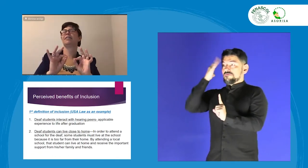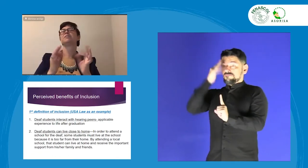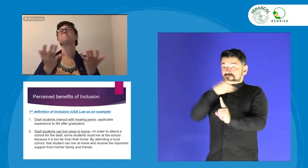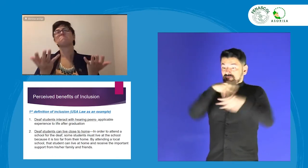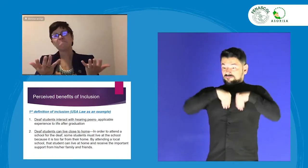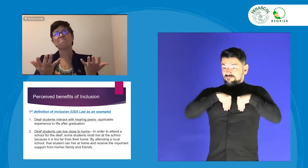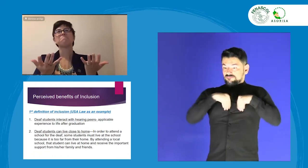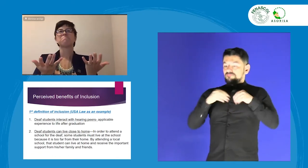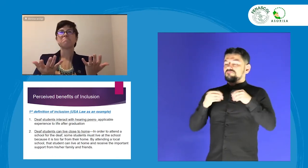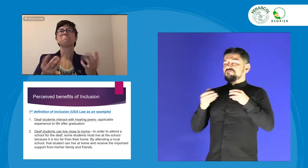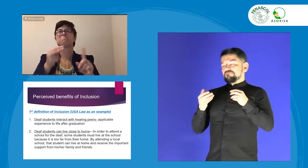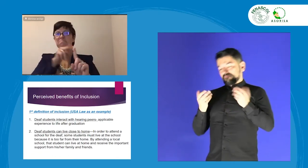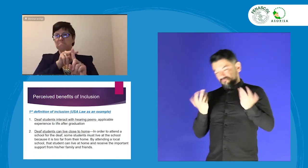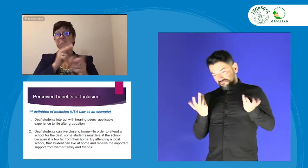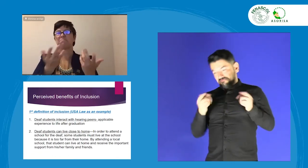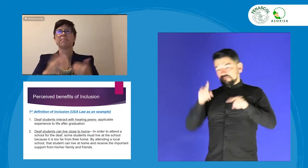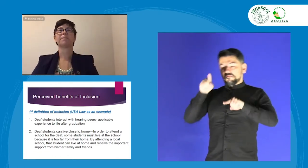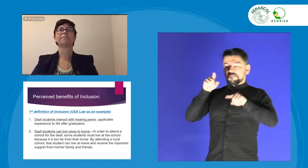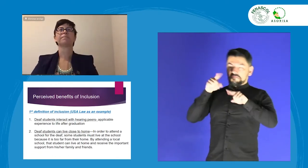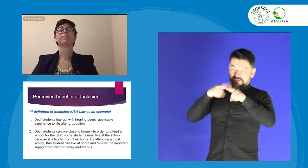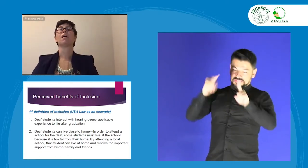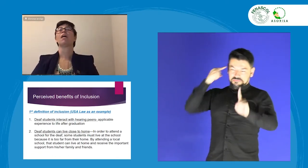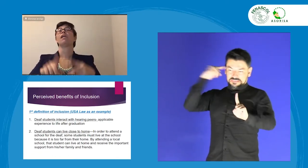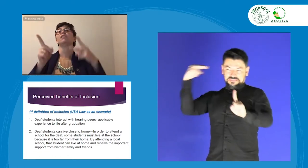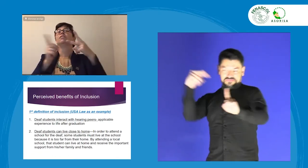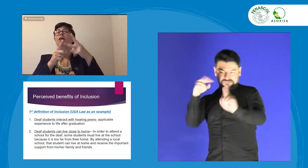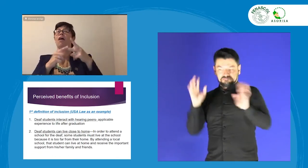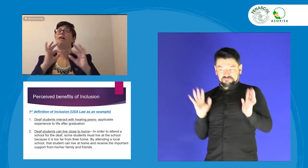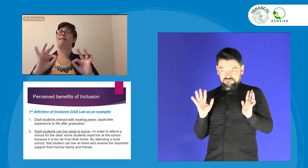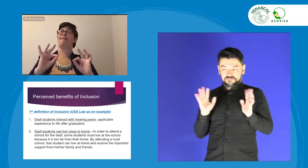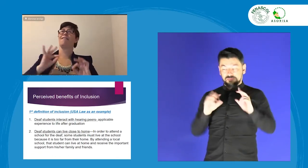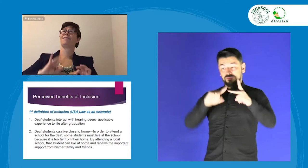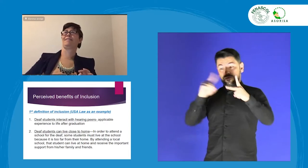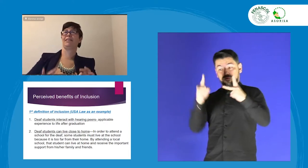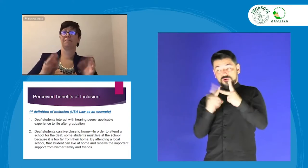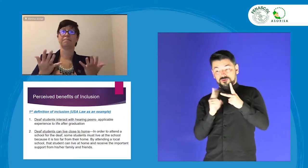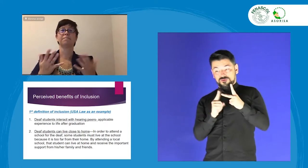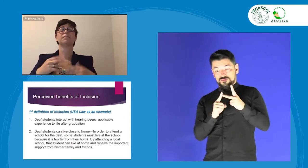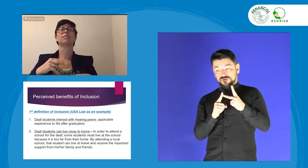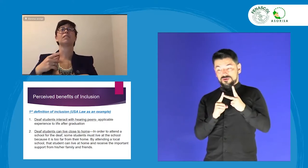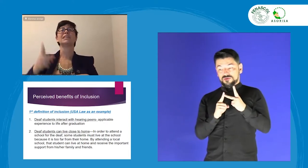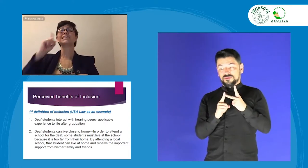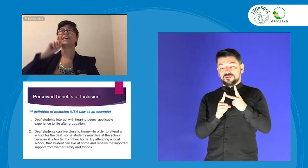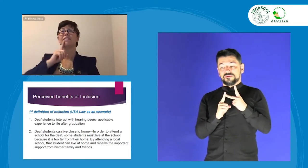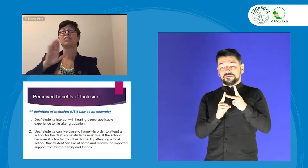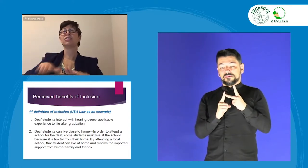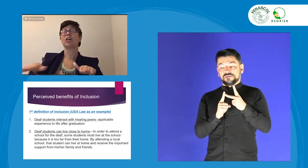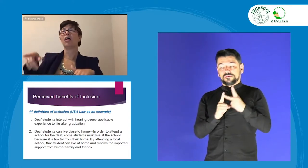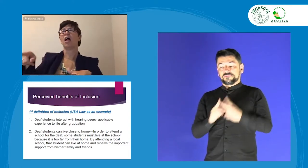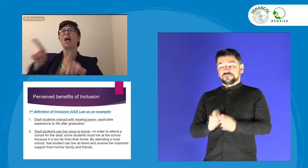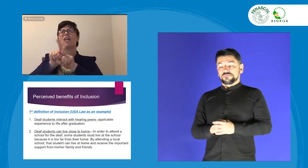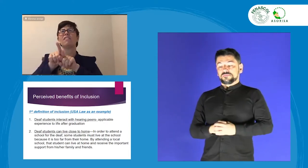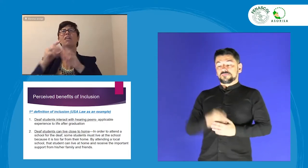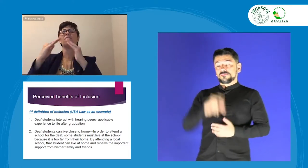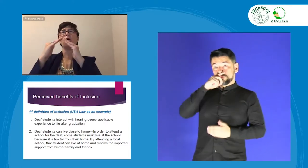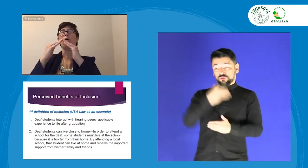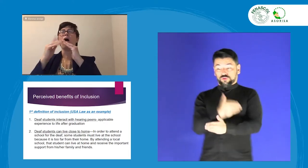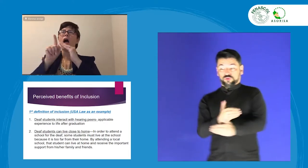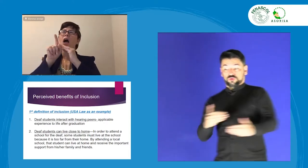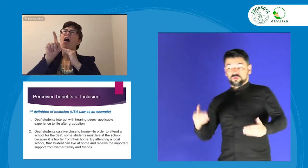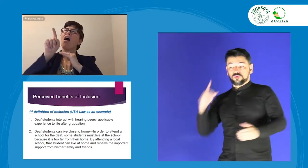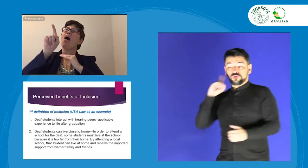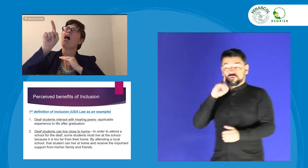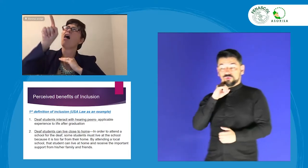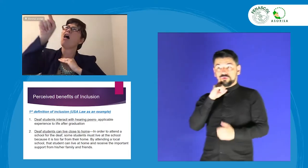esta inclusión. Ok, pues aquí esta es una de esas perspectivas que se tiene. Y la otra es esa perspectiva en la cual vemos al